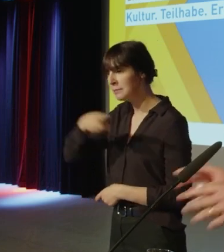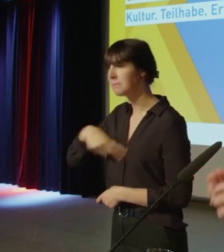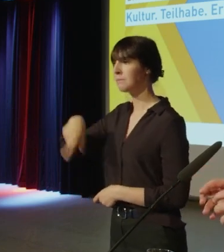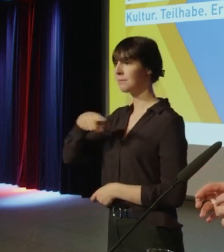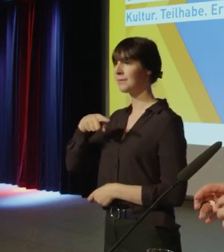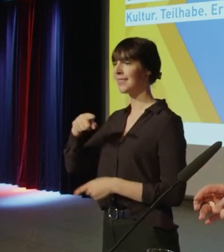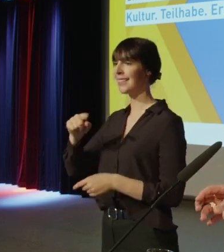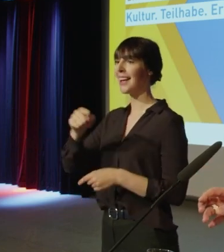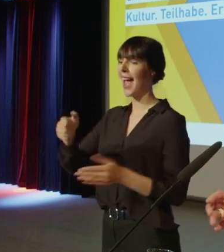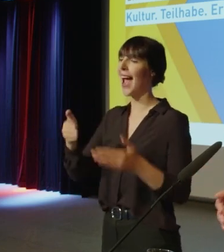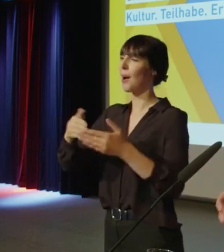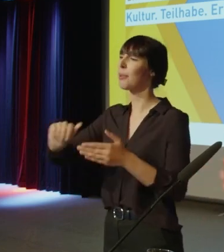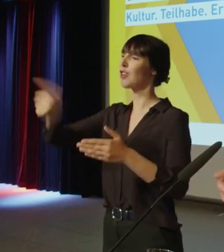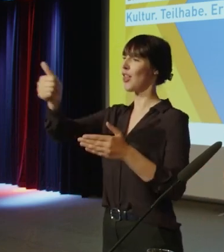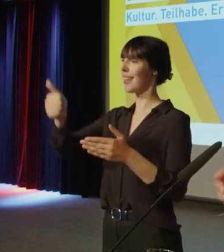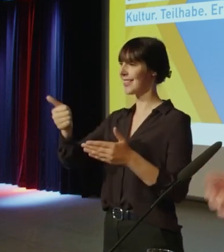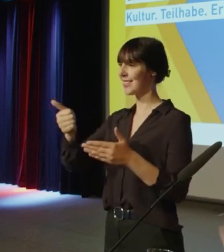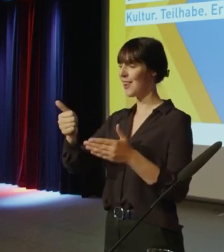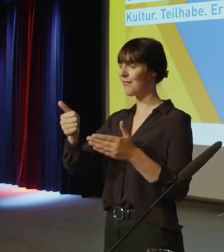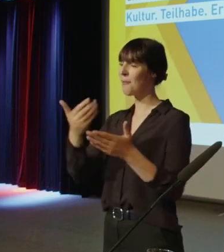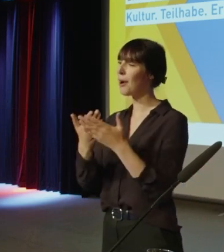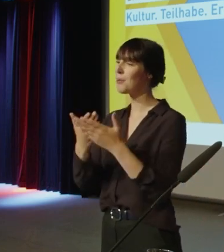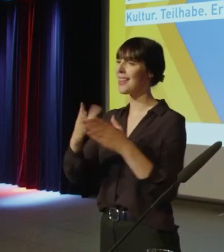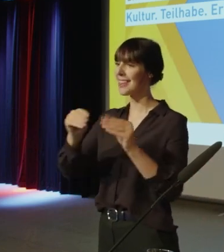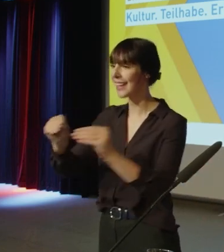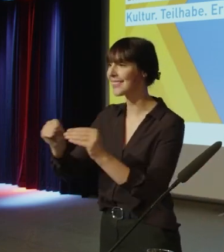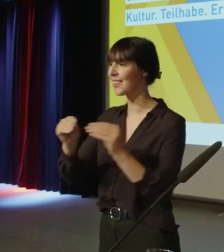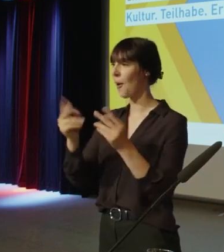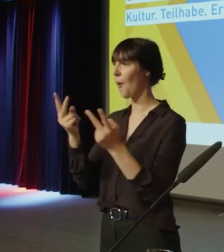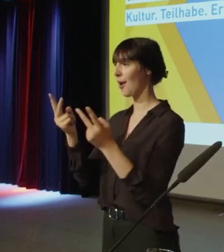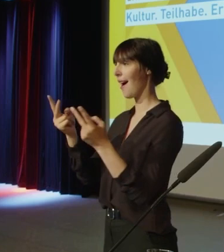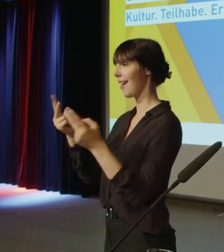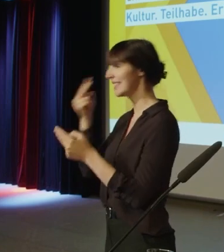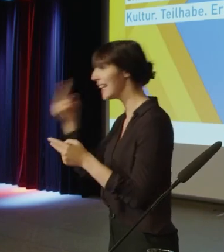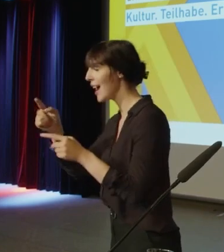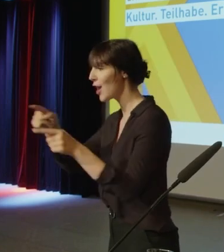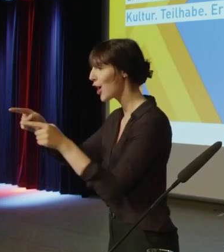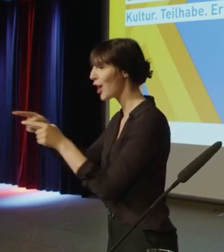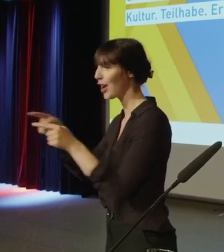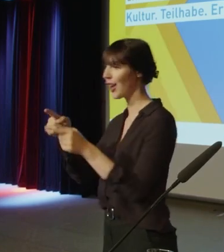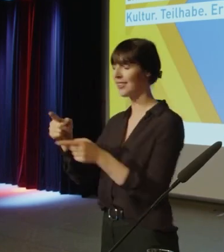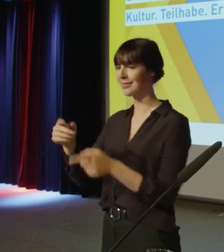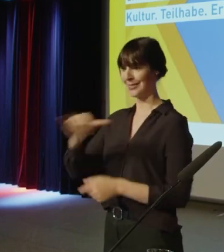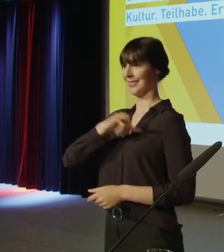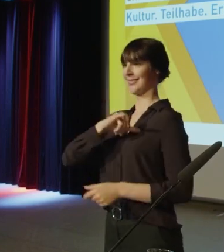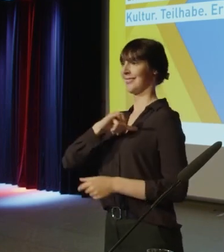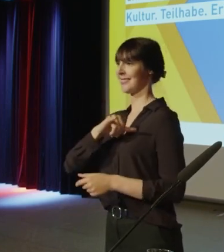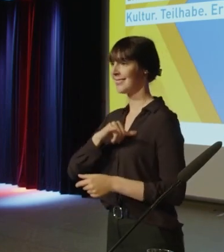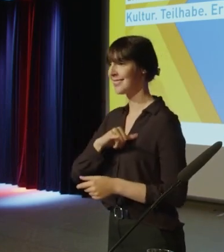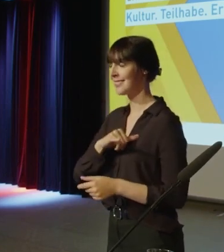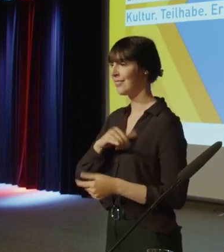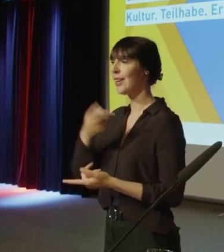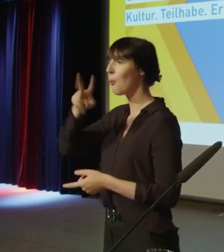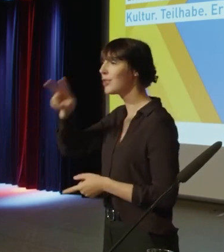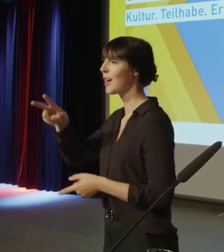besonderen Ecken gestürzt haben, weil das die Ecken waren, wo es Dinge zu erleben gab, die man nicht ohnehin schon häufiger mal gesehen hat und